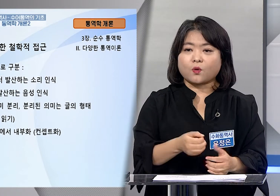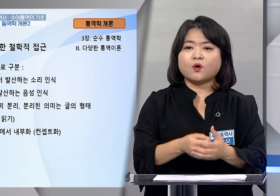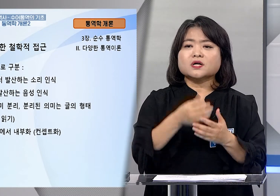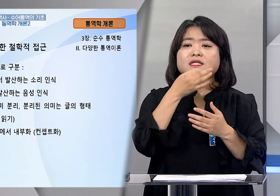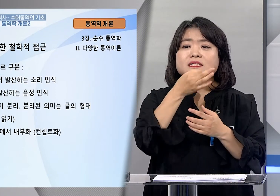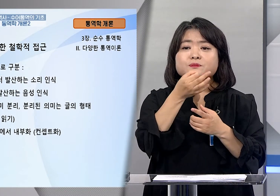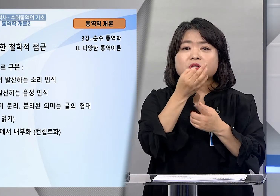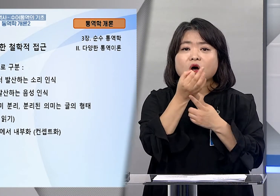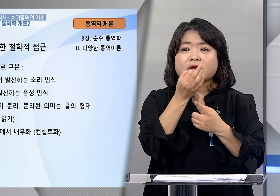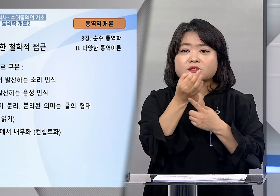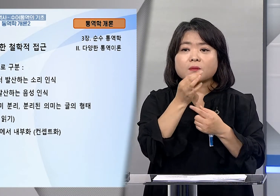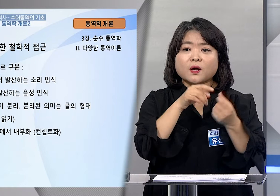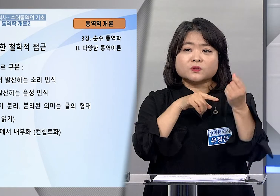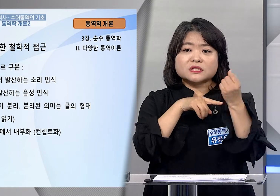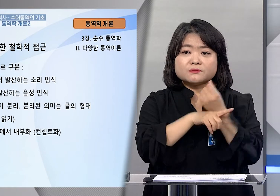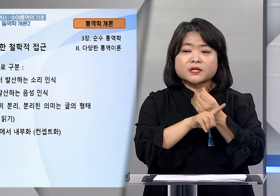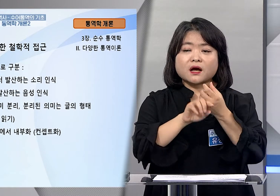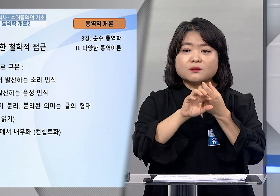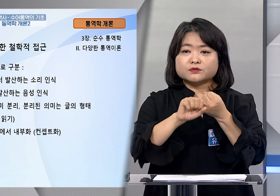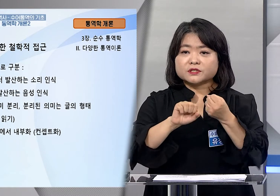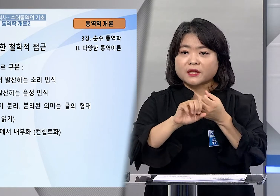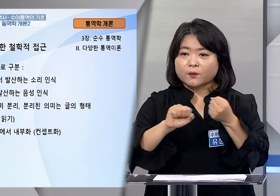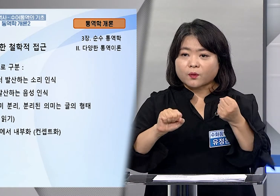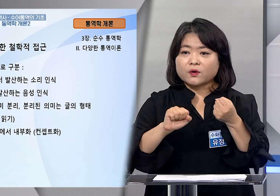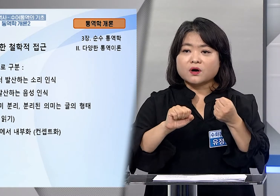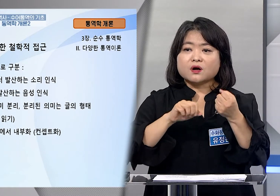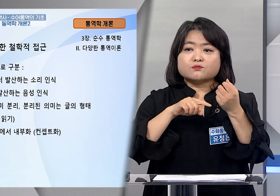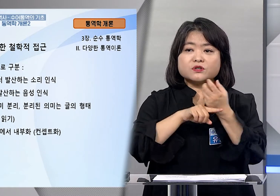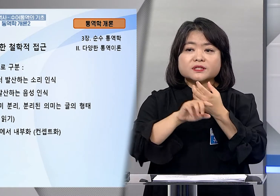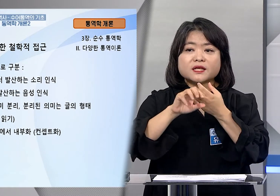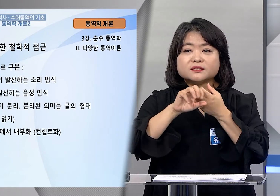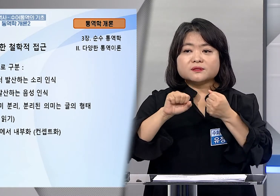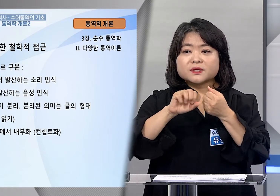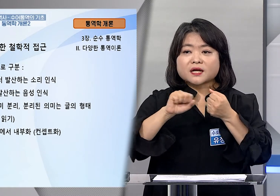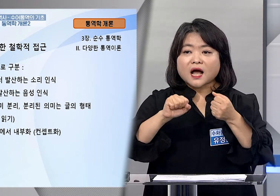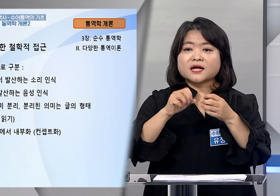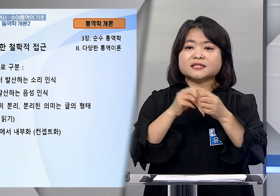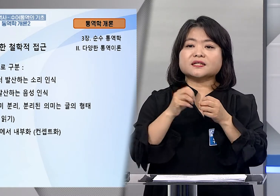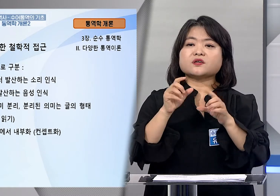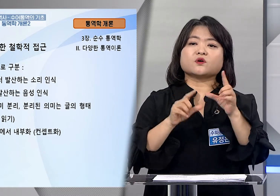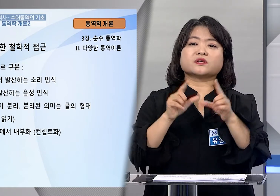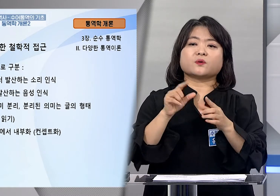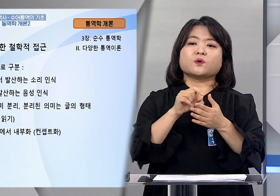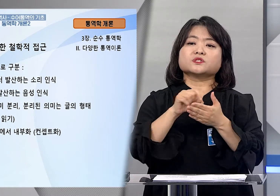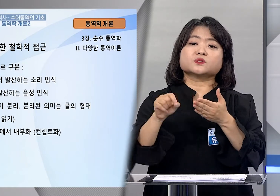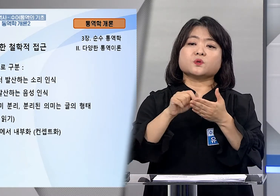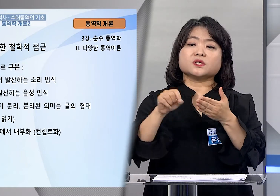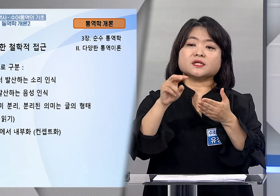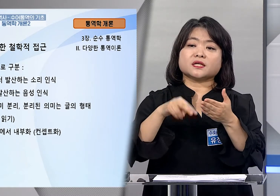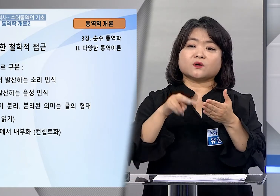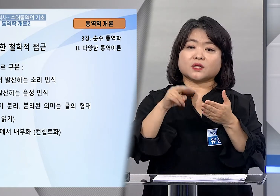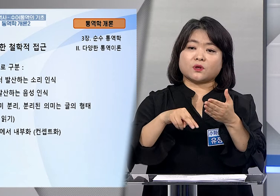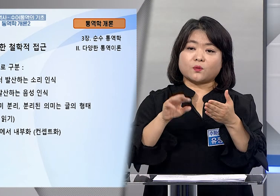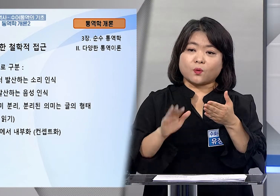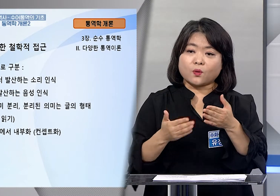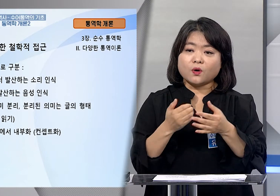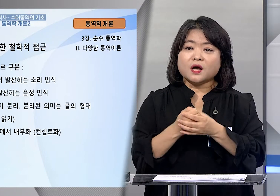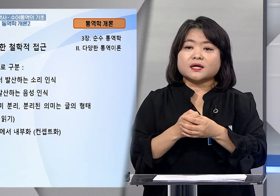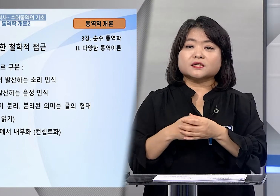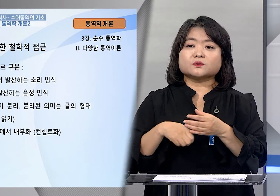음성에서 바로 의미가 분리되고 분리된 의미가 글의 형태로 쓰고 읽기가 되고 그리고